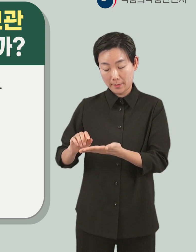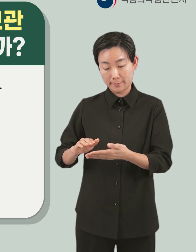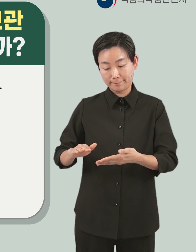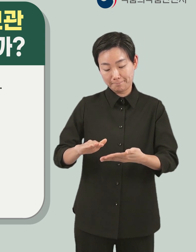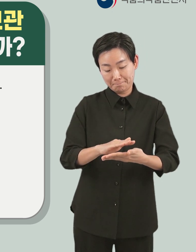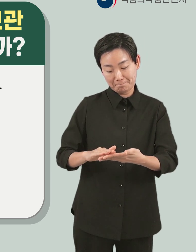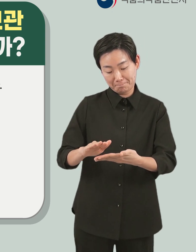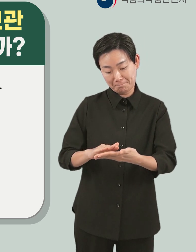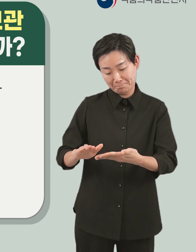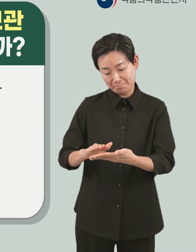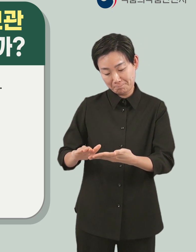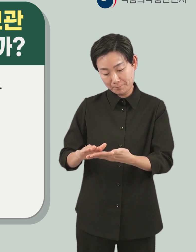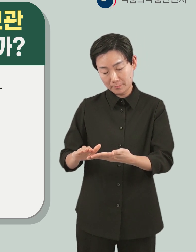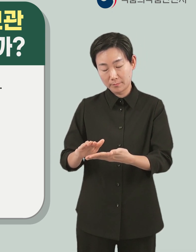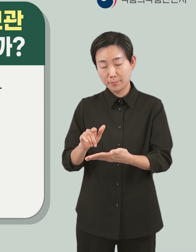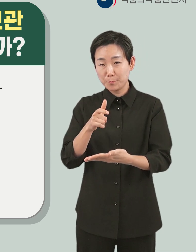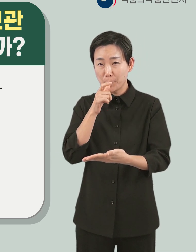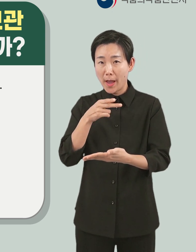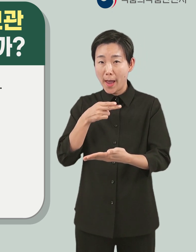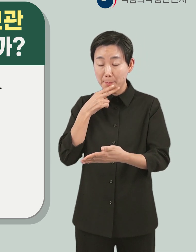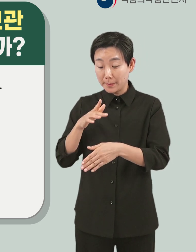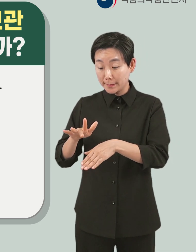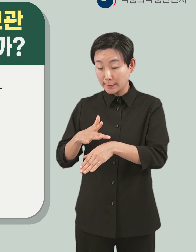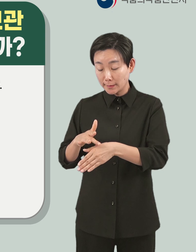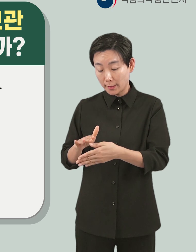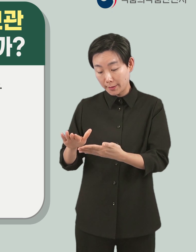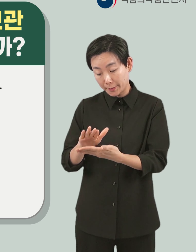닦은 후 마른 천으로 마무리합니다.